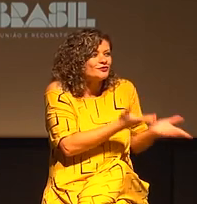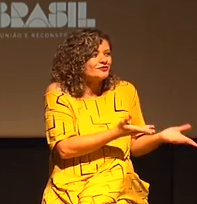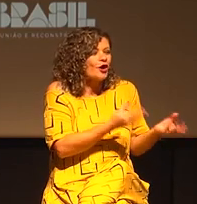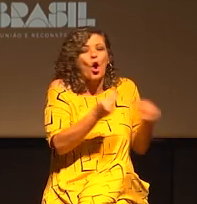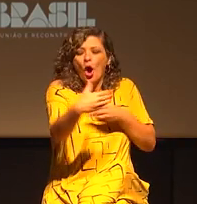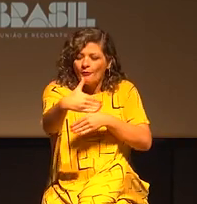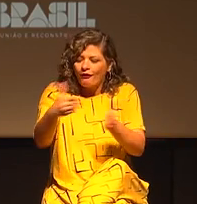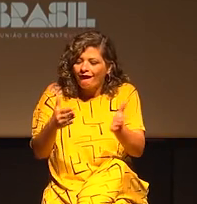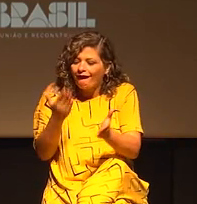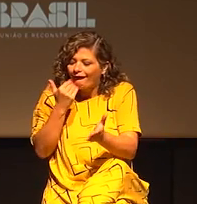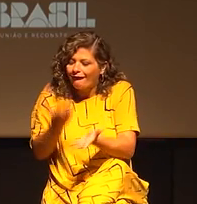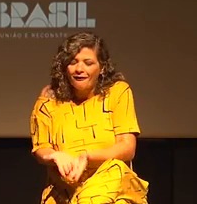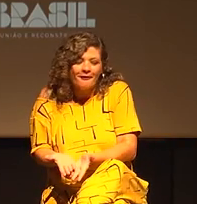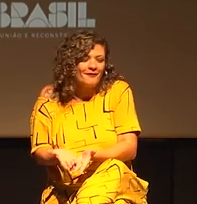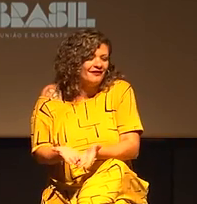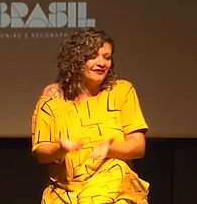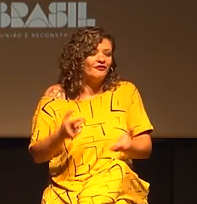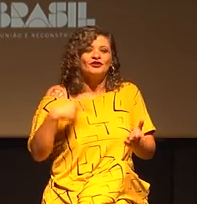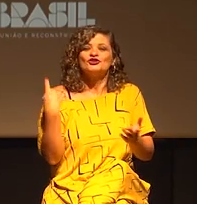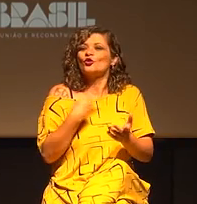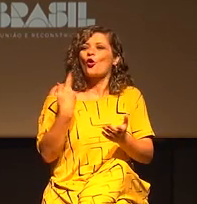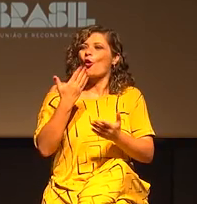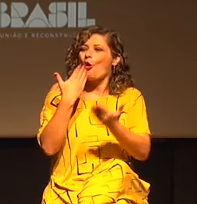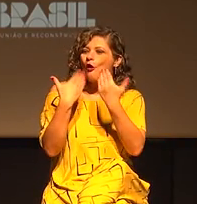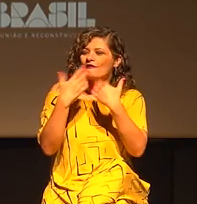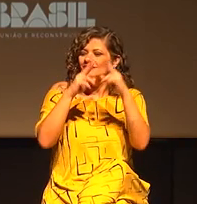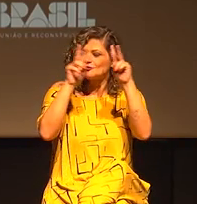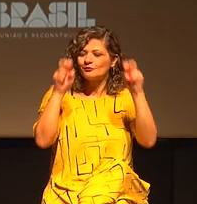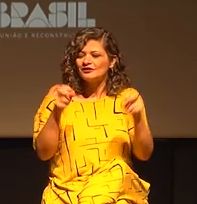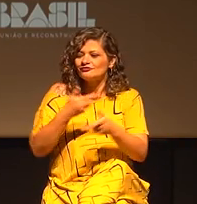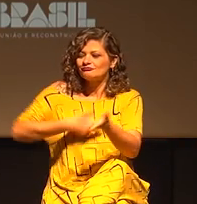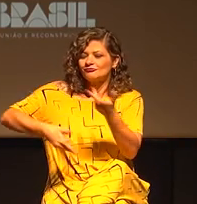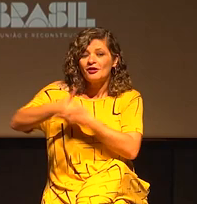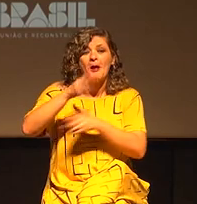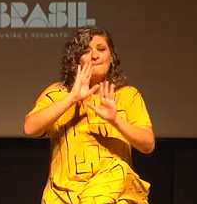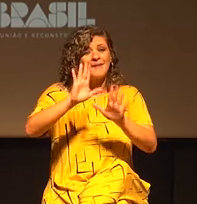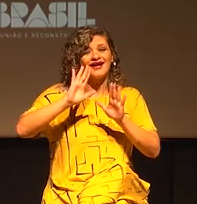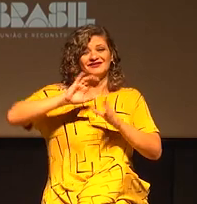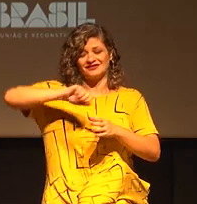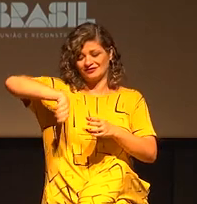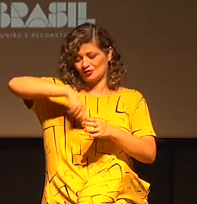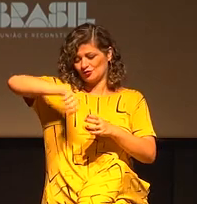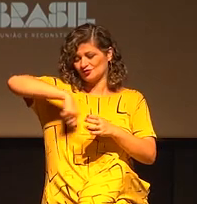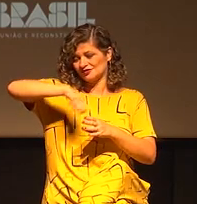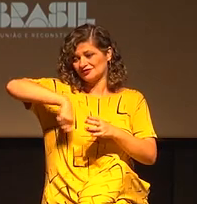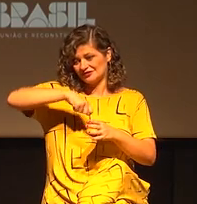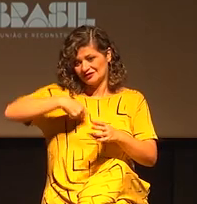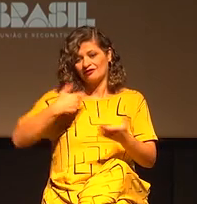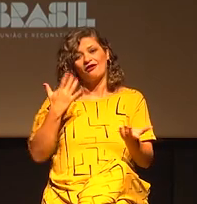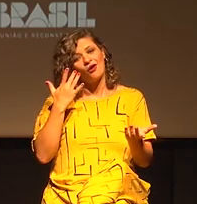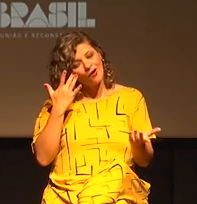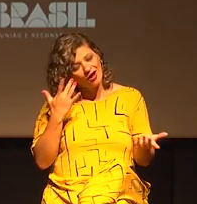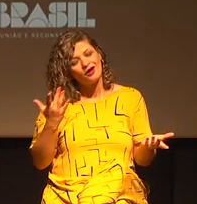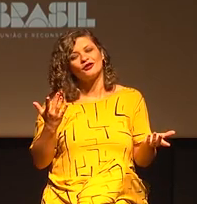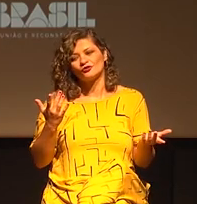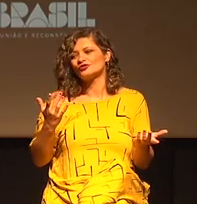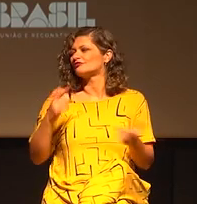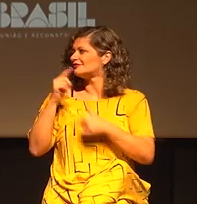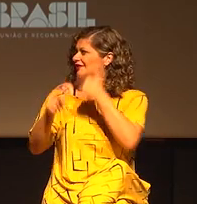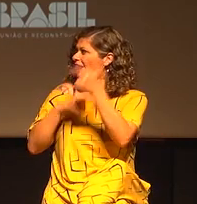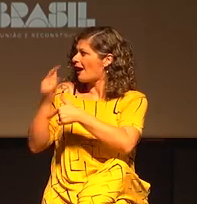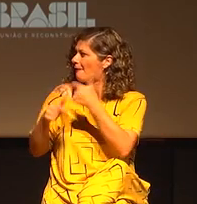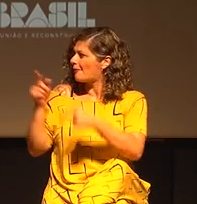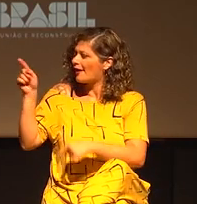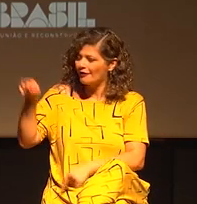fala disso numa cozinha a gente troca né só que eh a cozinha também as cozinha e eu acho o trabalho da G motivo incrível